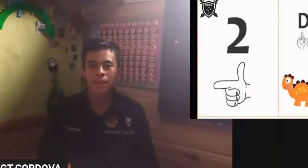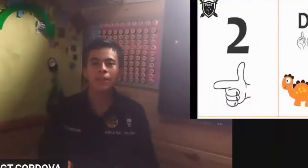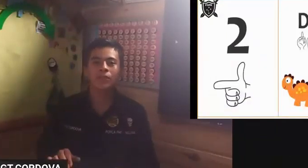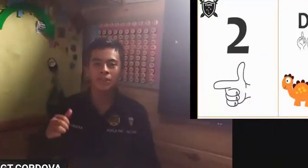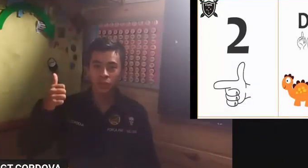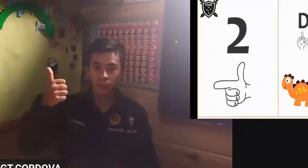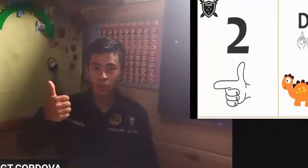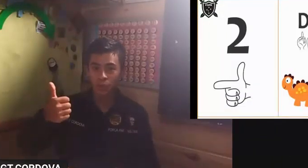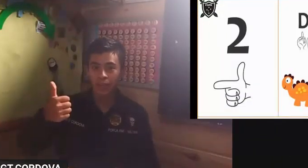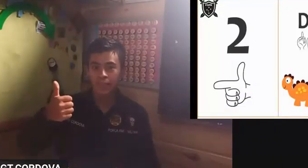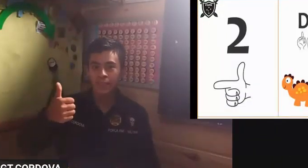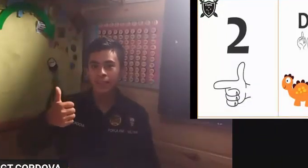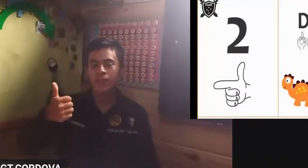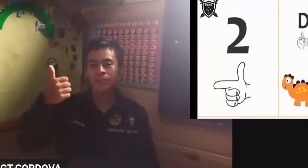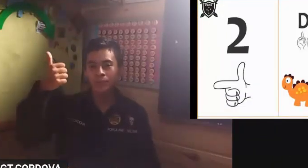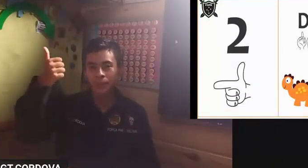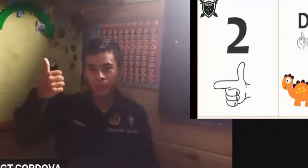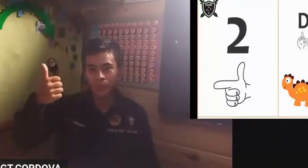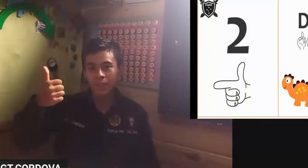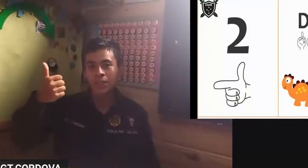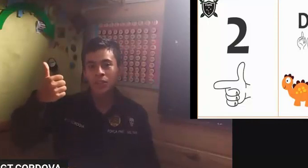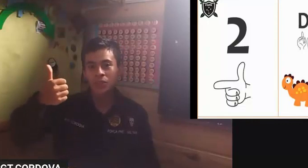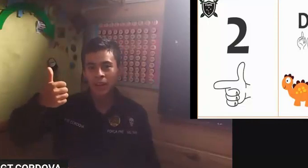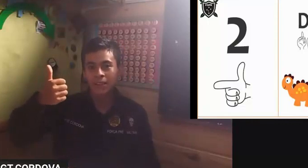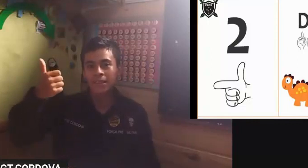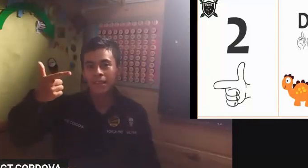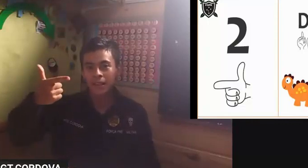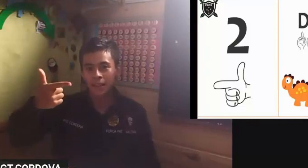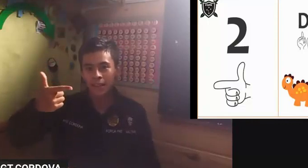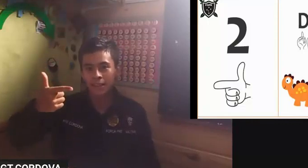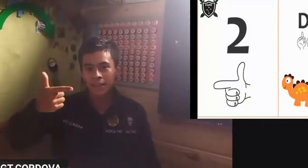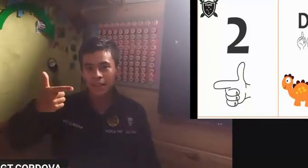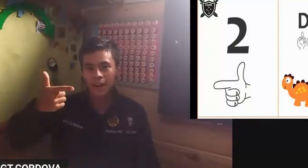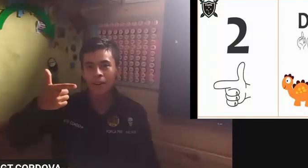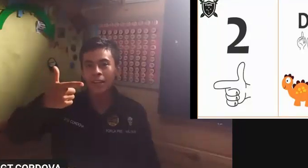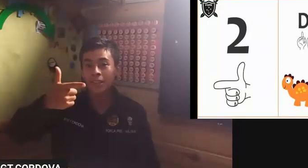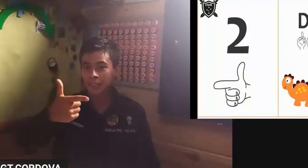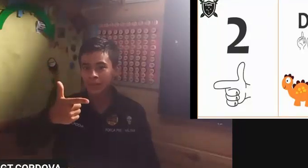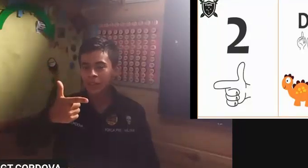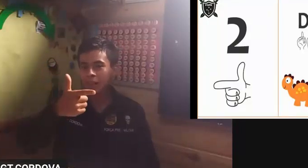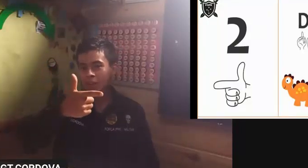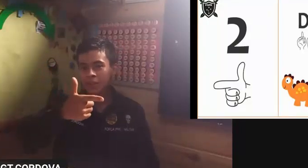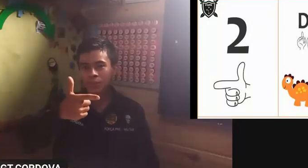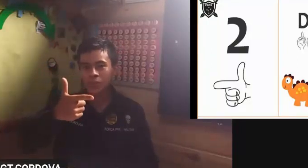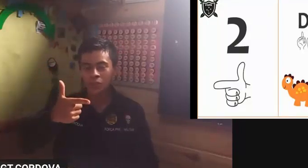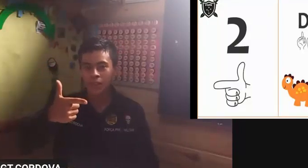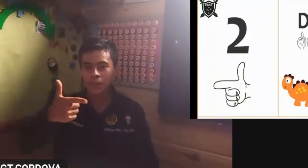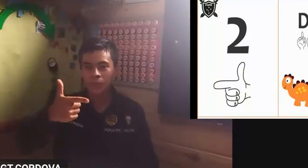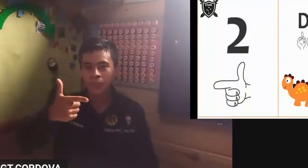Então, se o número 1 é assim, o número 2 a gente faz esse sinal. Exatamente assim, é quase como se estivesse